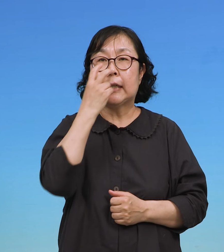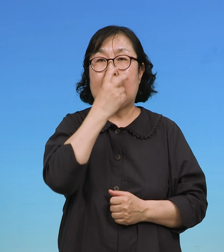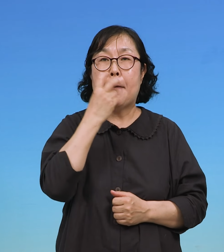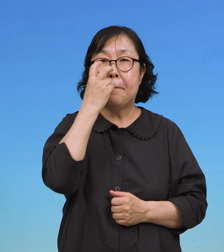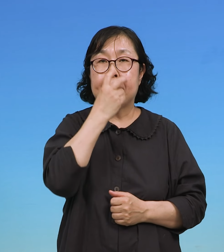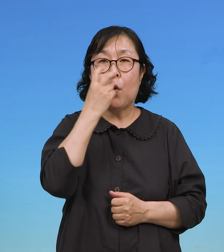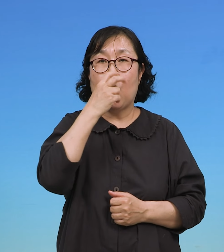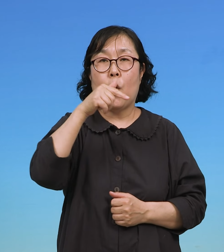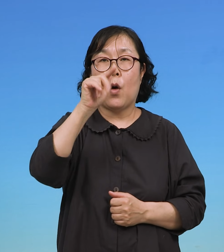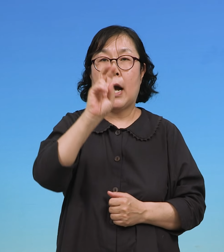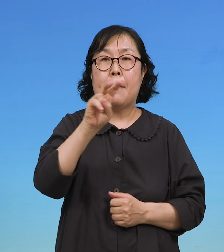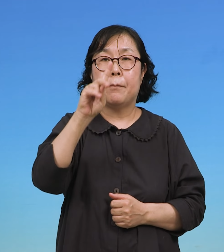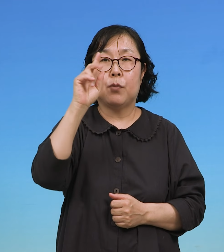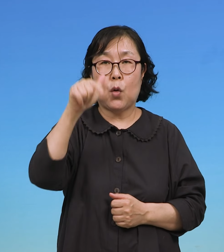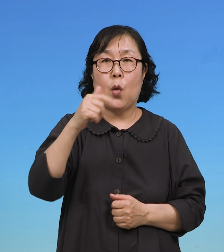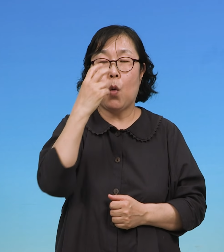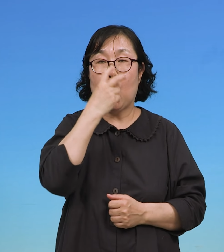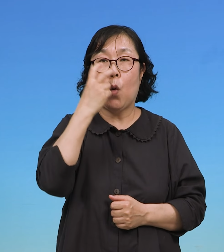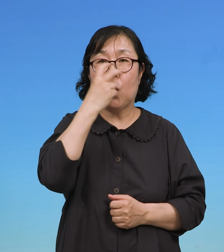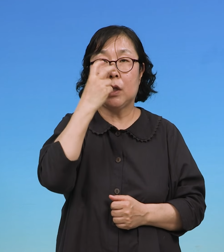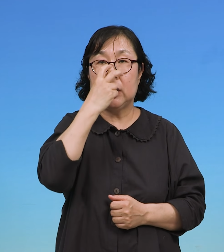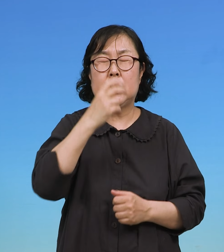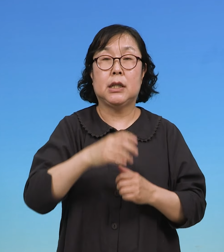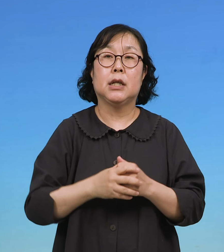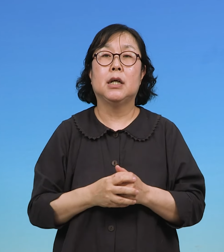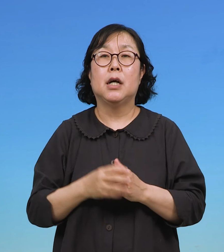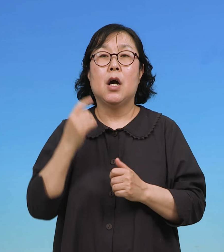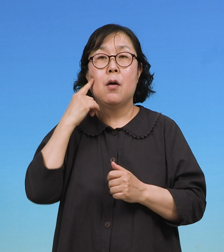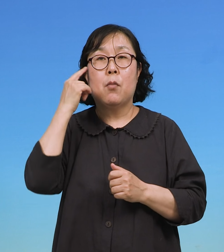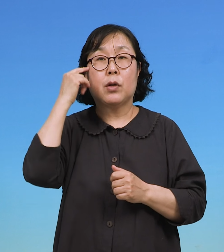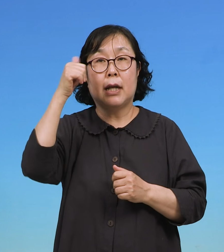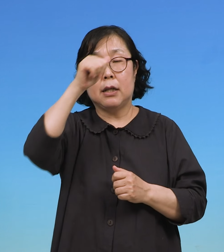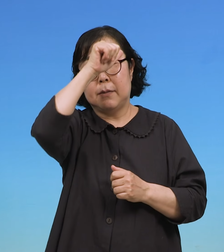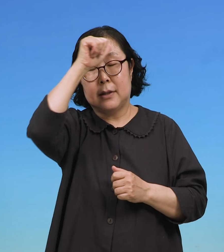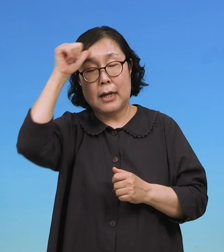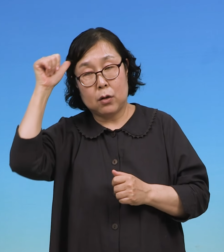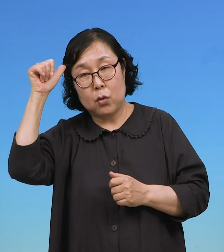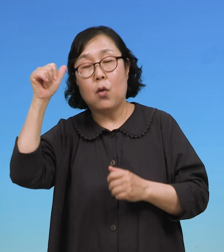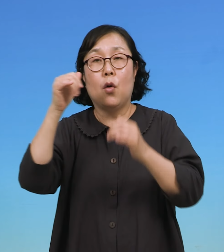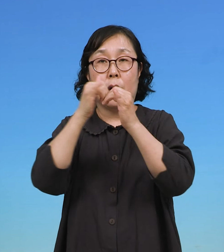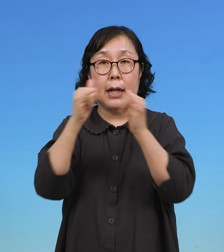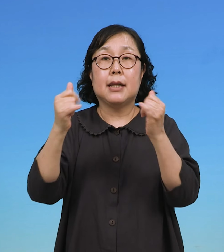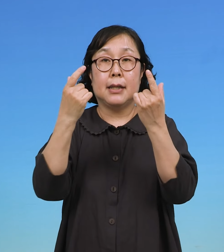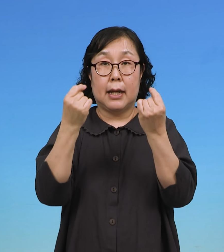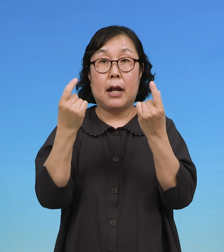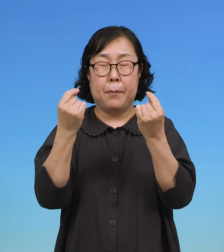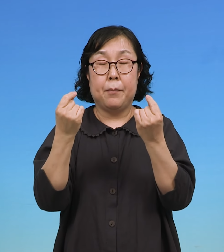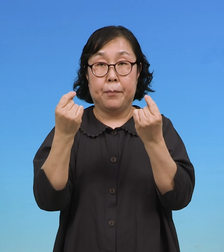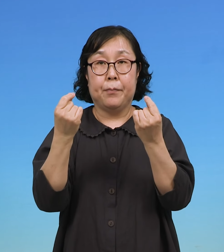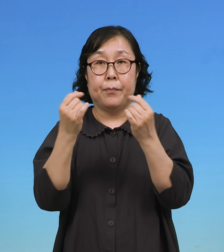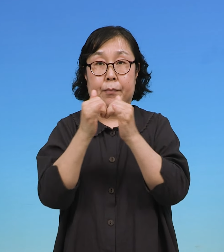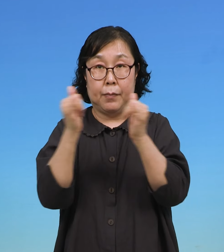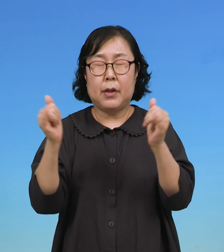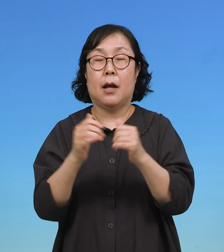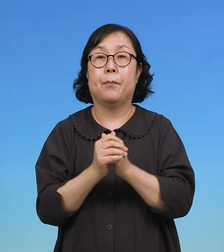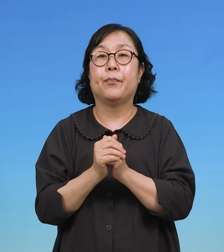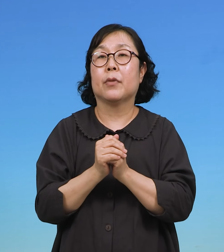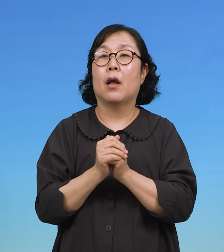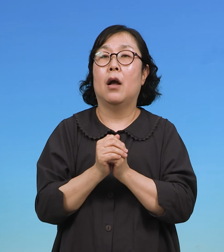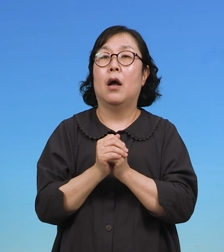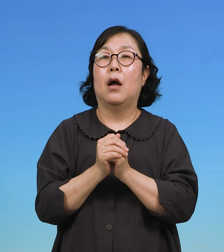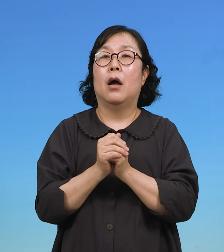그러므로 감독은, 여기 나오는 감독은 오늘날로 치면 저 같은 목사나 장로들을 지칭하는 표현 아닙니까?